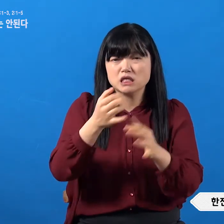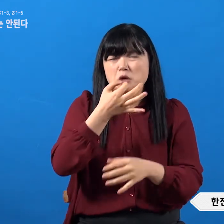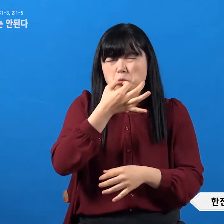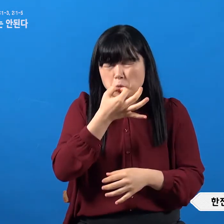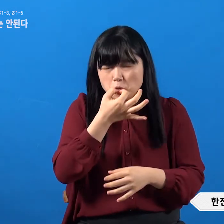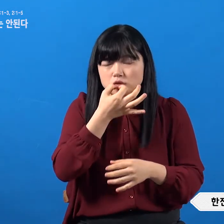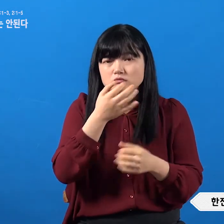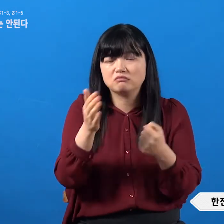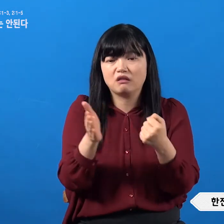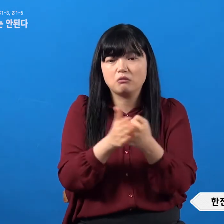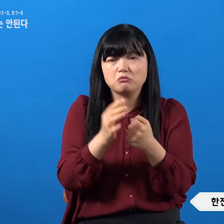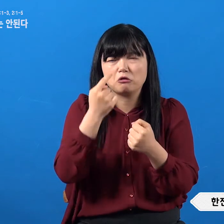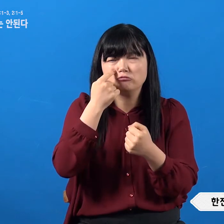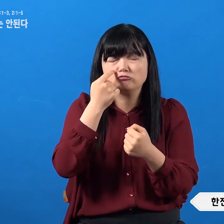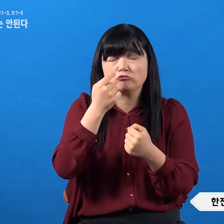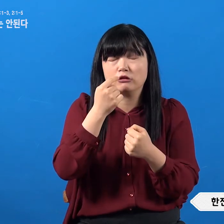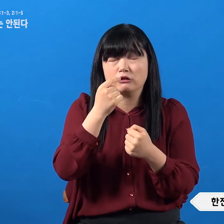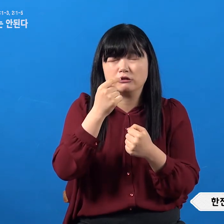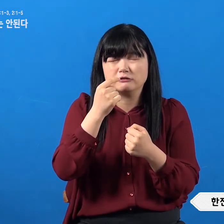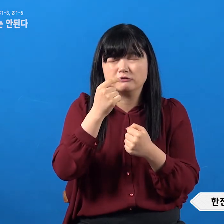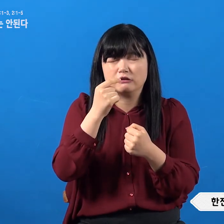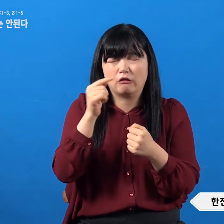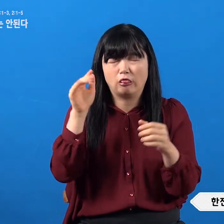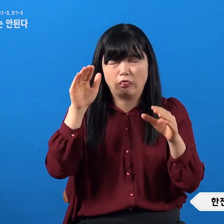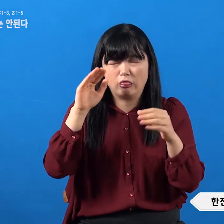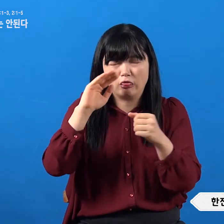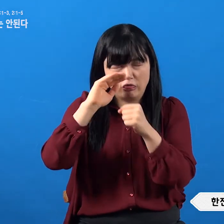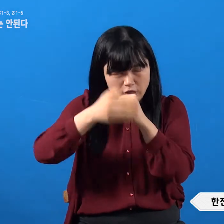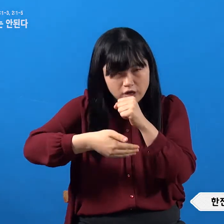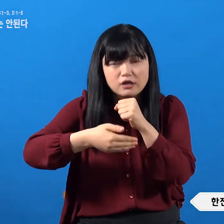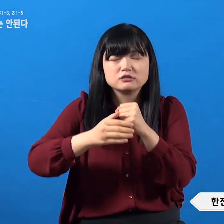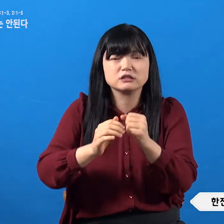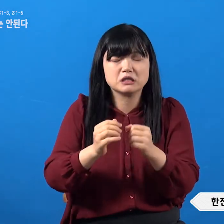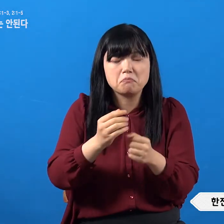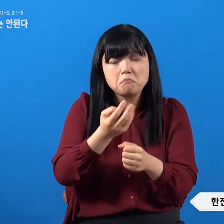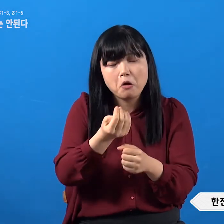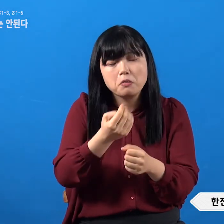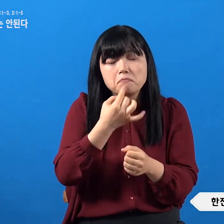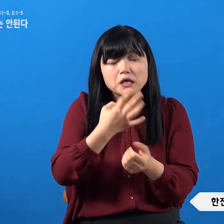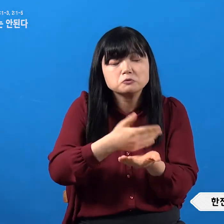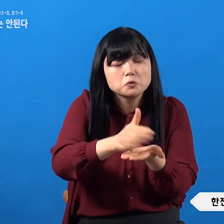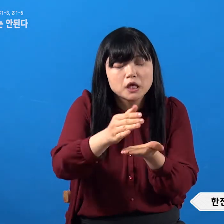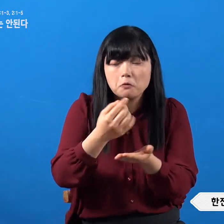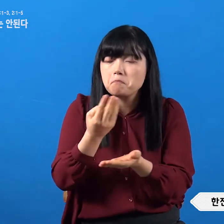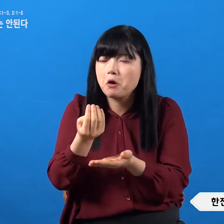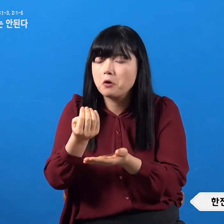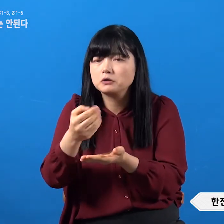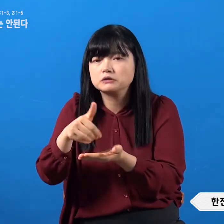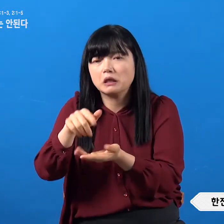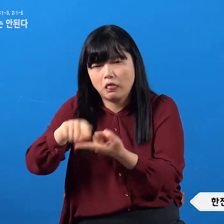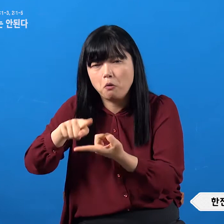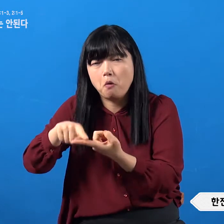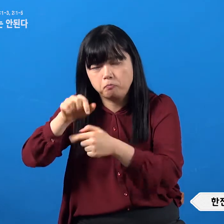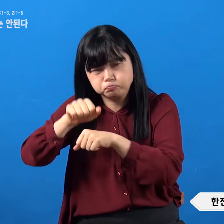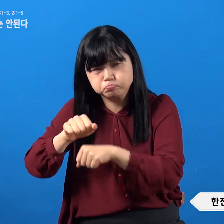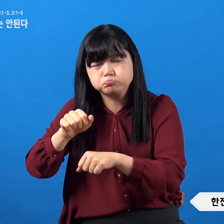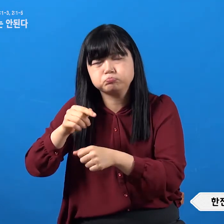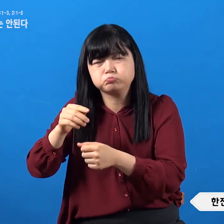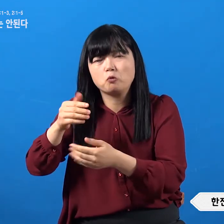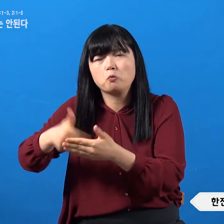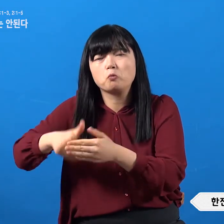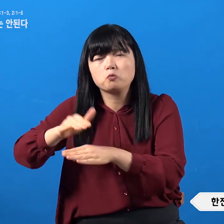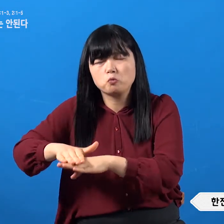세상 욕심에 그냥 눈이 멀어서 일부만 쫓아내고 일부는 쫓아내지 않고, 그 쫓아내지 않은